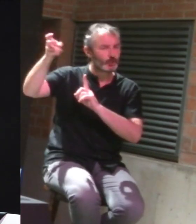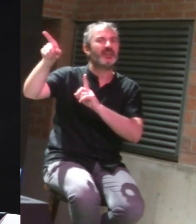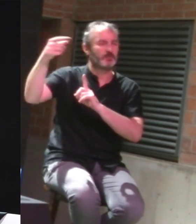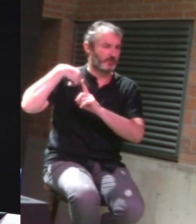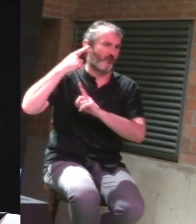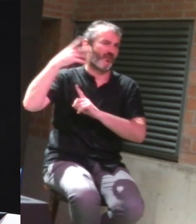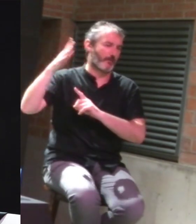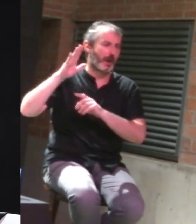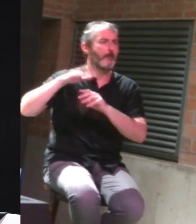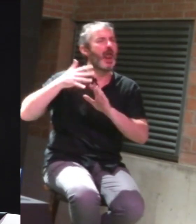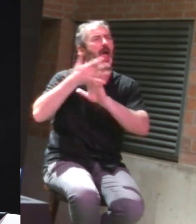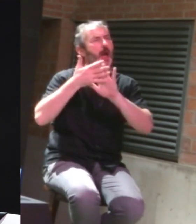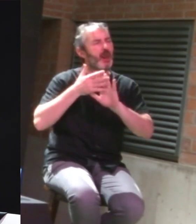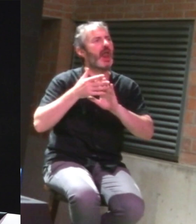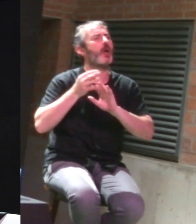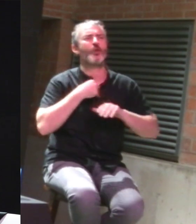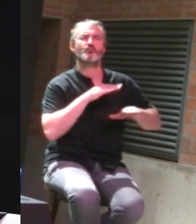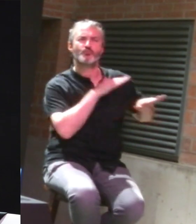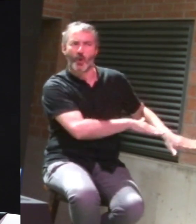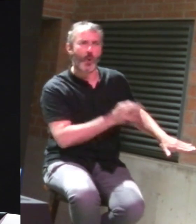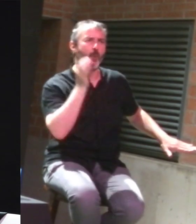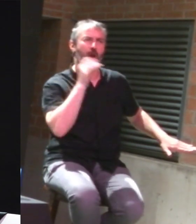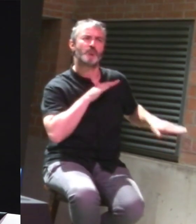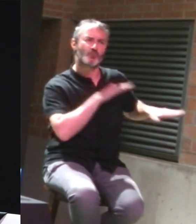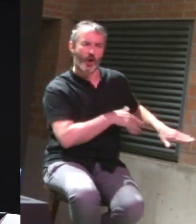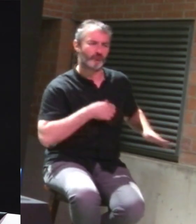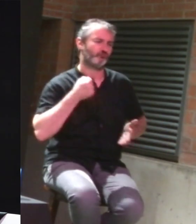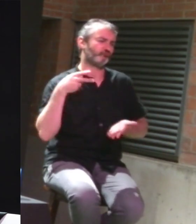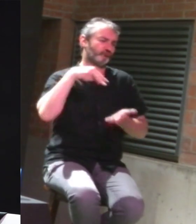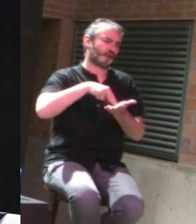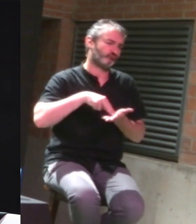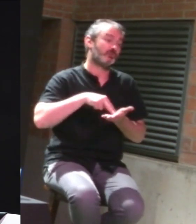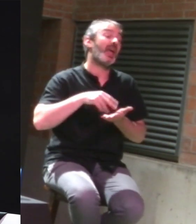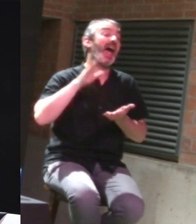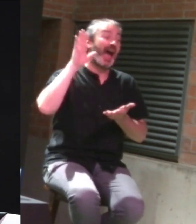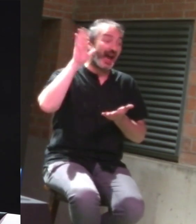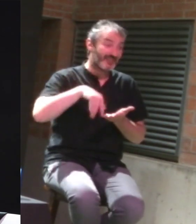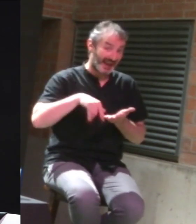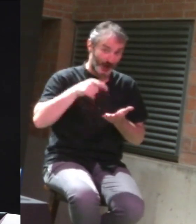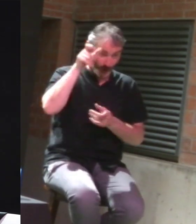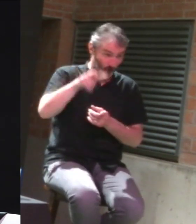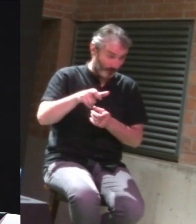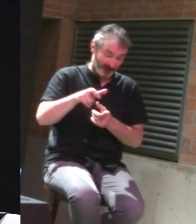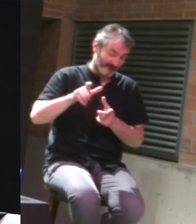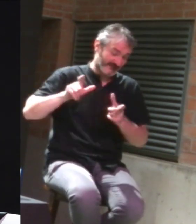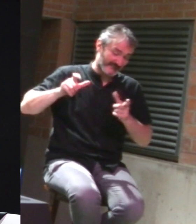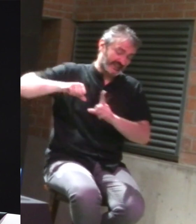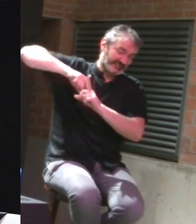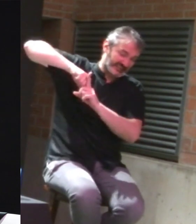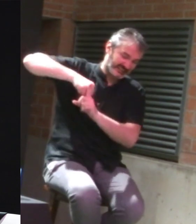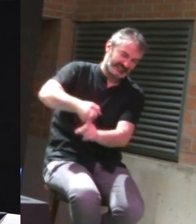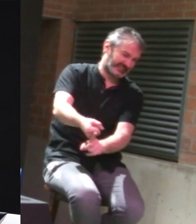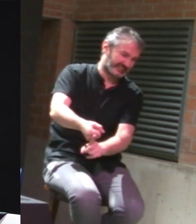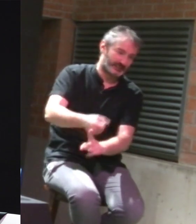parlar a favor de les dones, i mireu com serà també terriblement represaliat pel poder. O sigui,